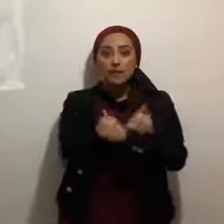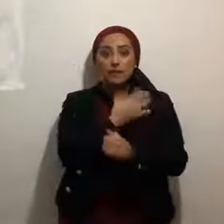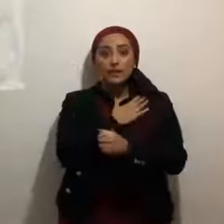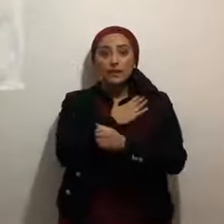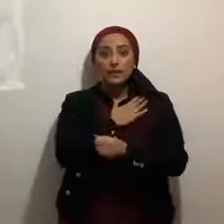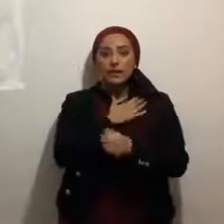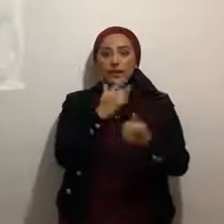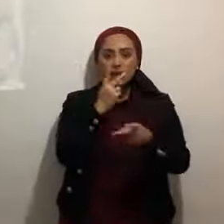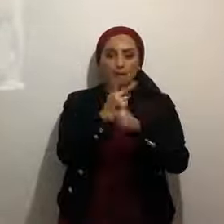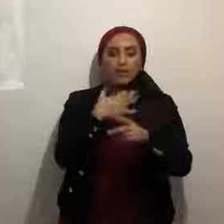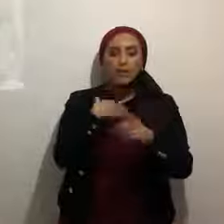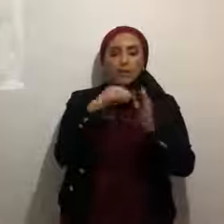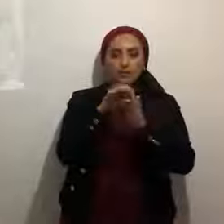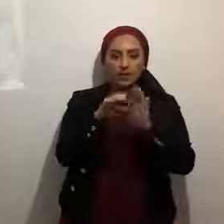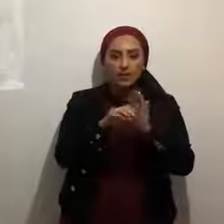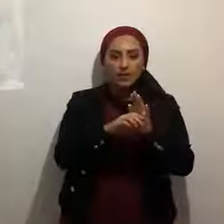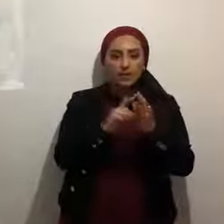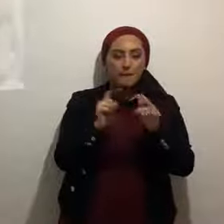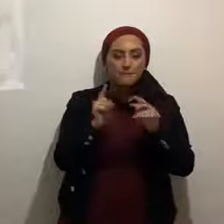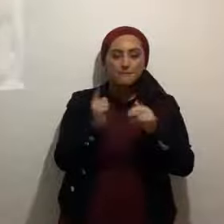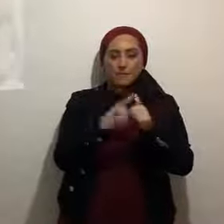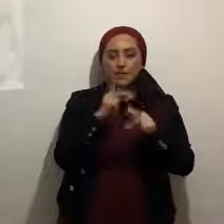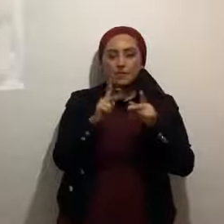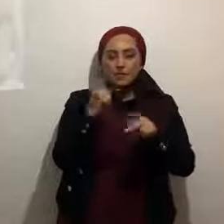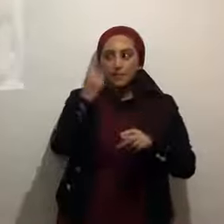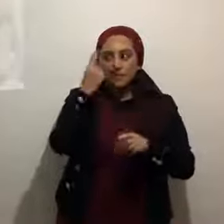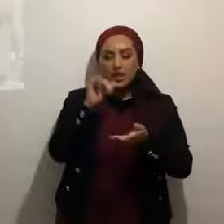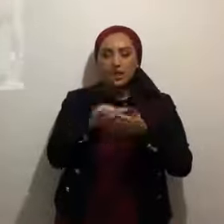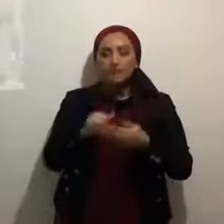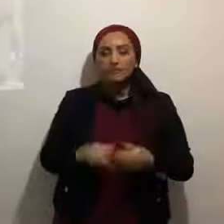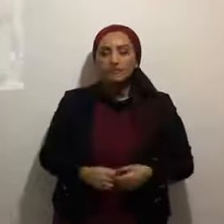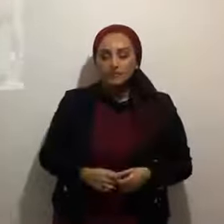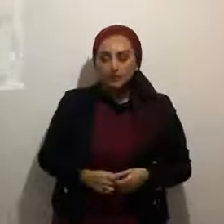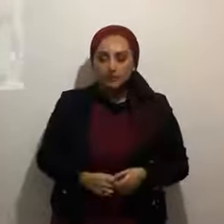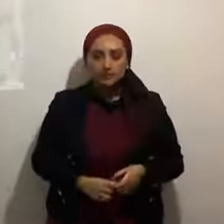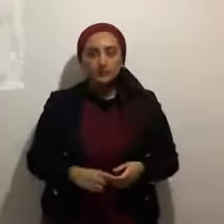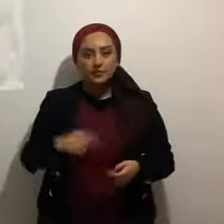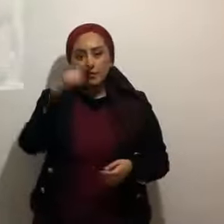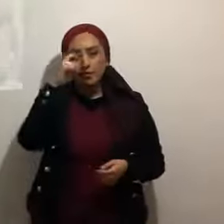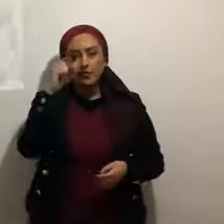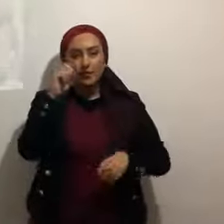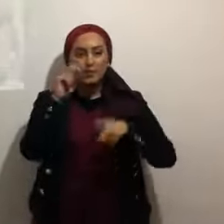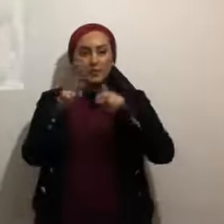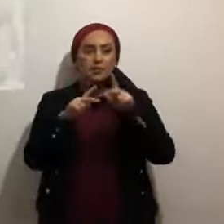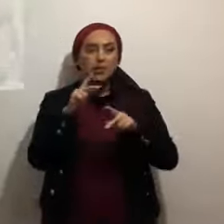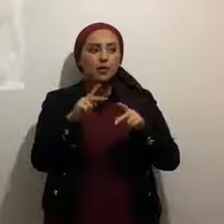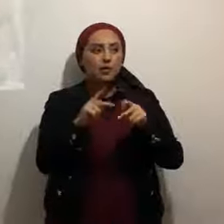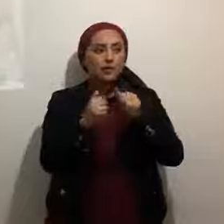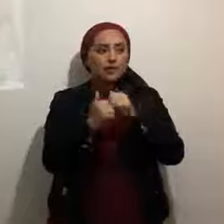mandamientos. Es lo primero, es la primera que capta, porque la gente Generalmente la gente que